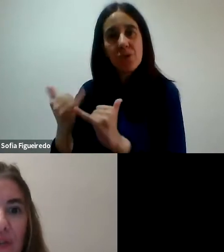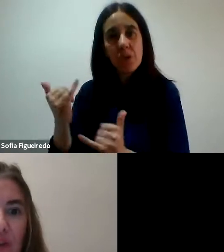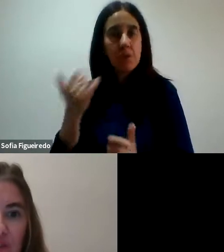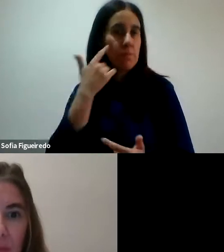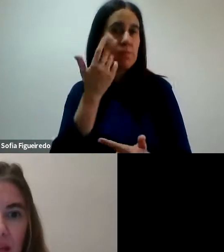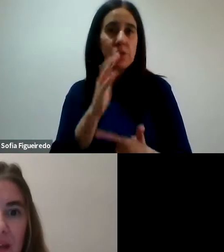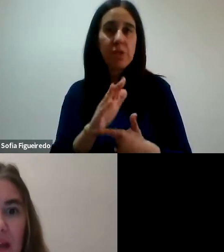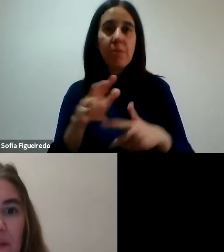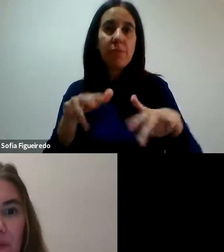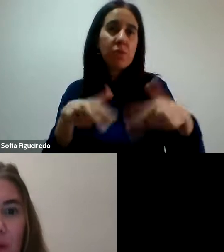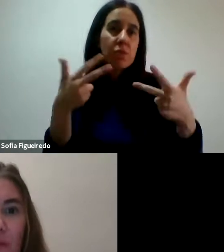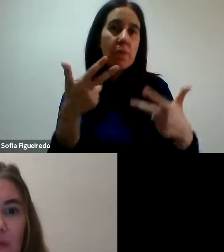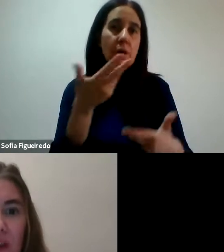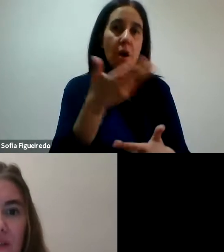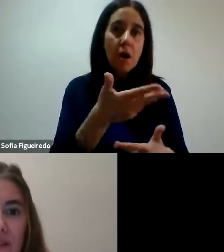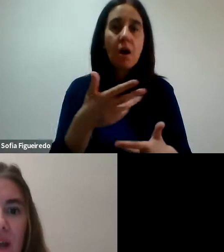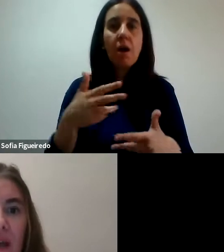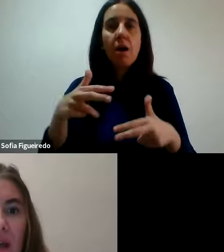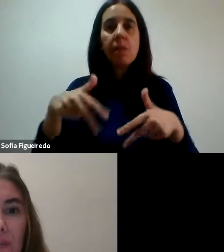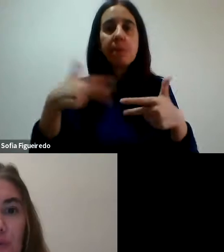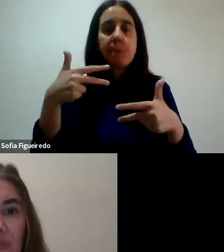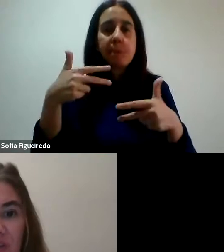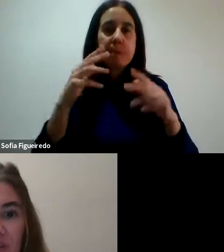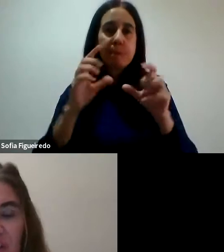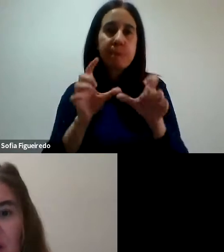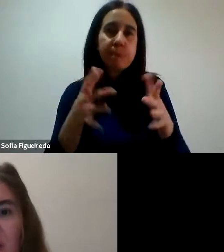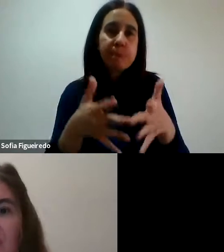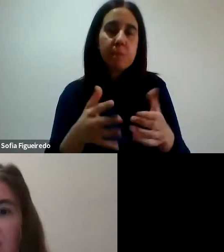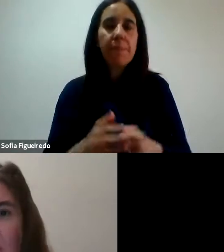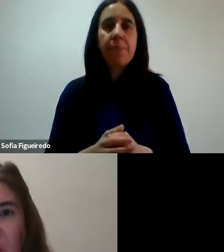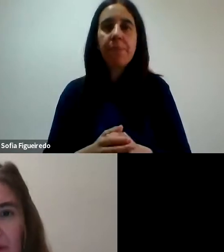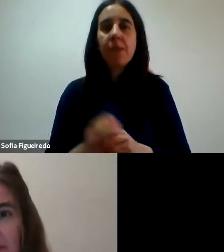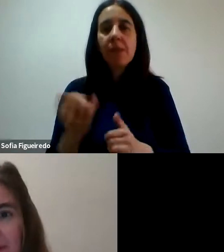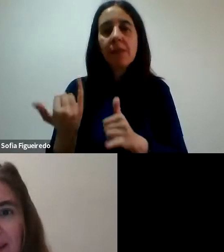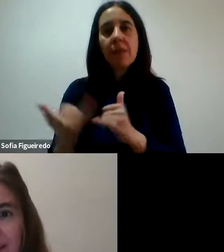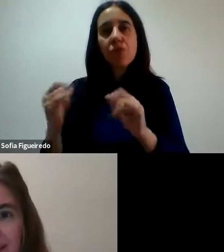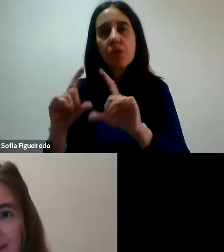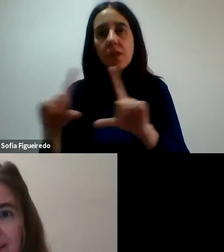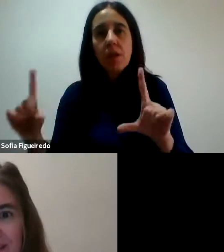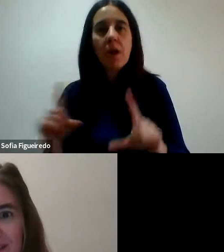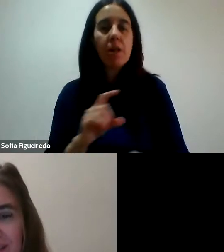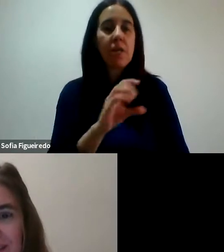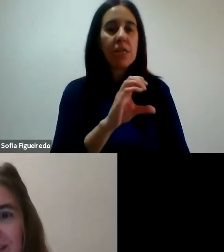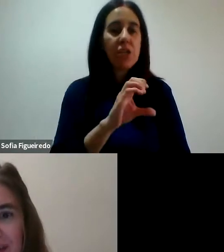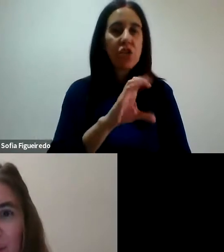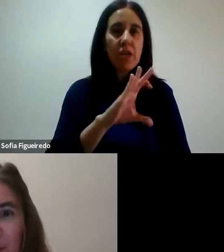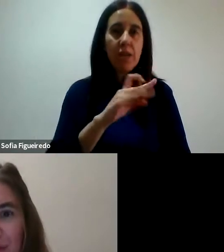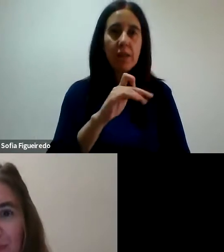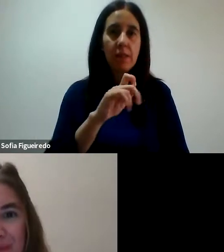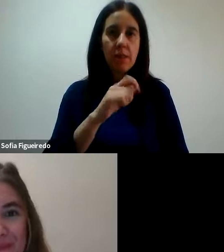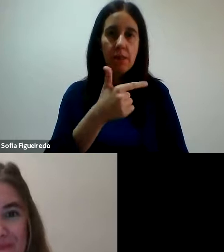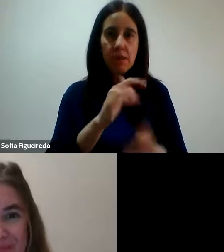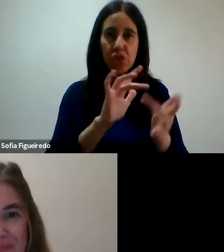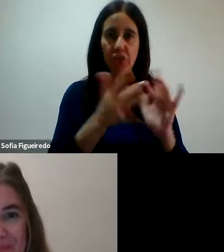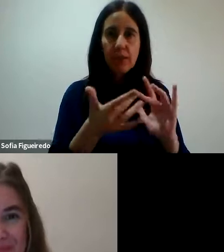exemplo a videochamada, videoconferência, portais digitais, chatbox, etc. É o